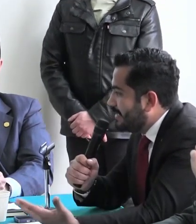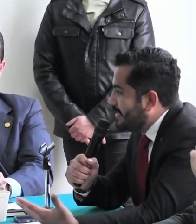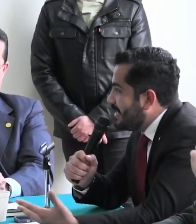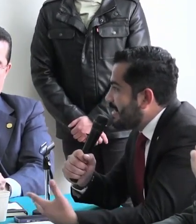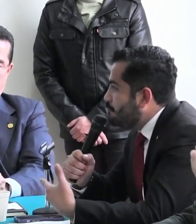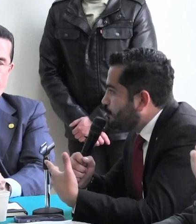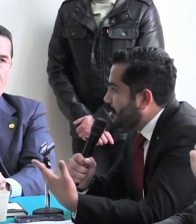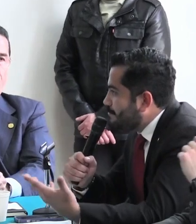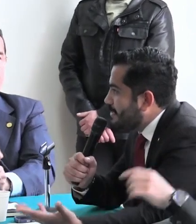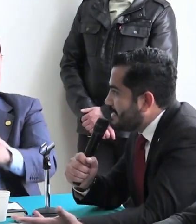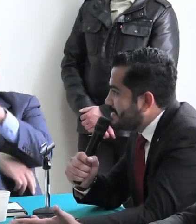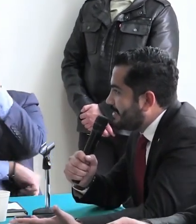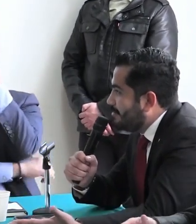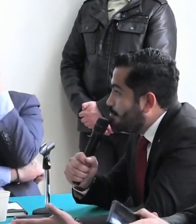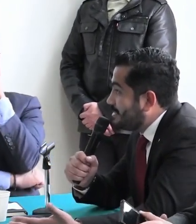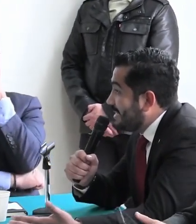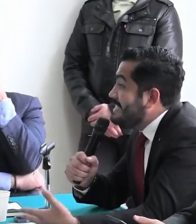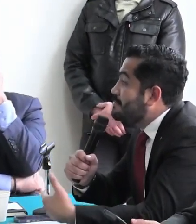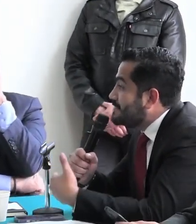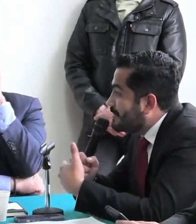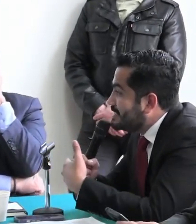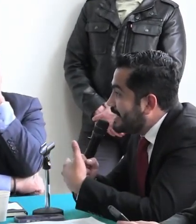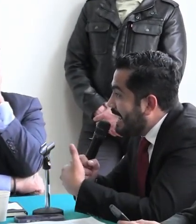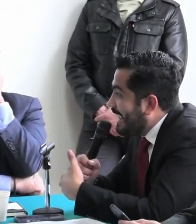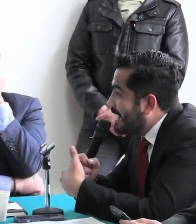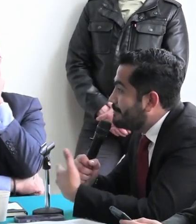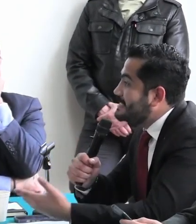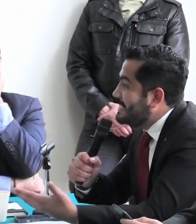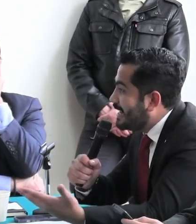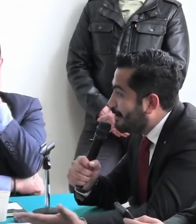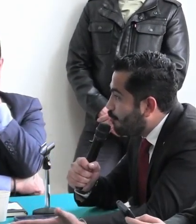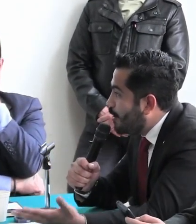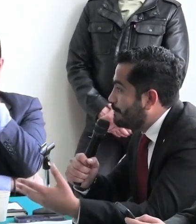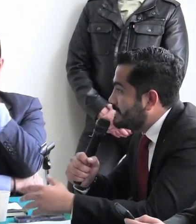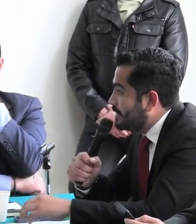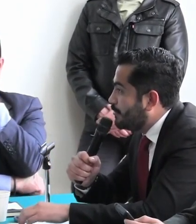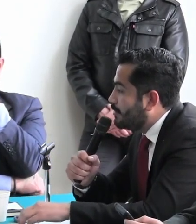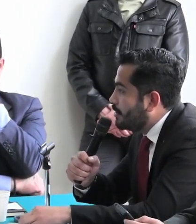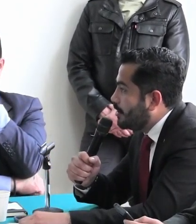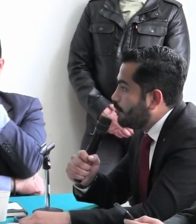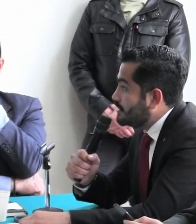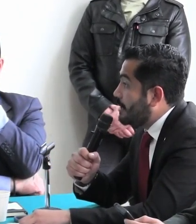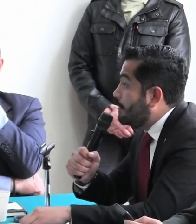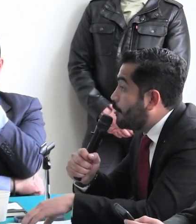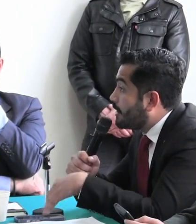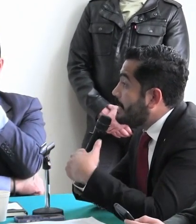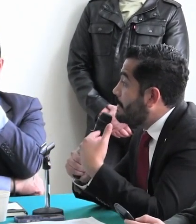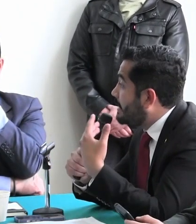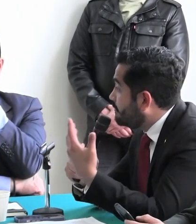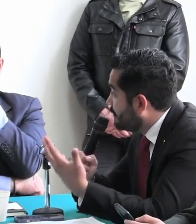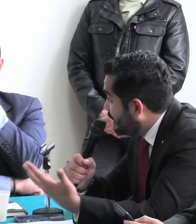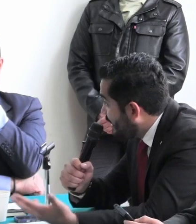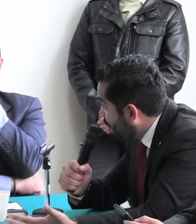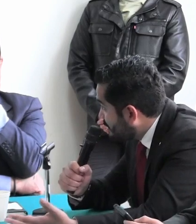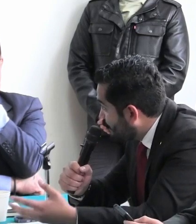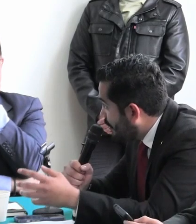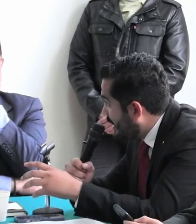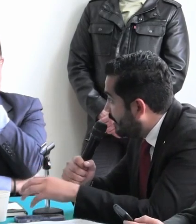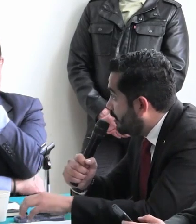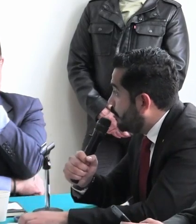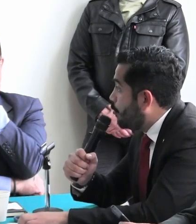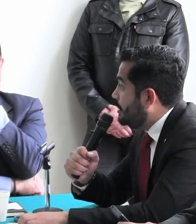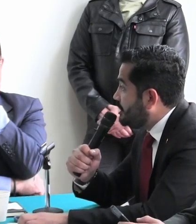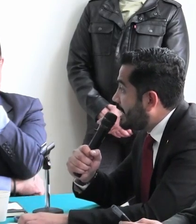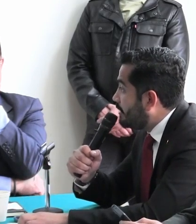deriva? Que muchas veces pues le es más fácil a la vecina o al vecino pues a lo mejor quemar la